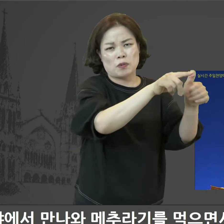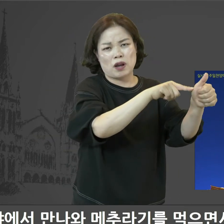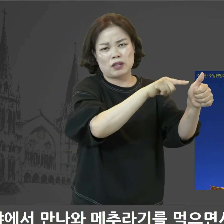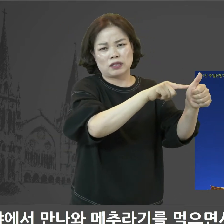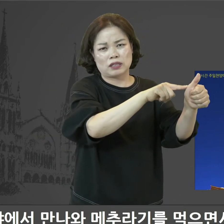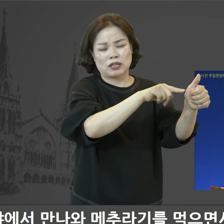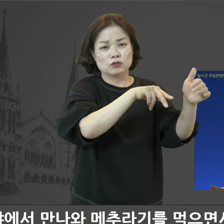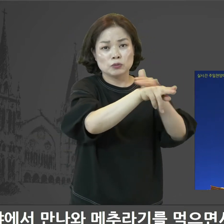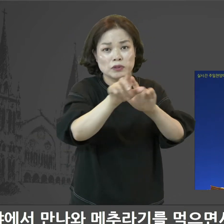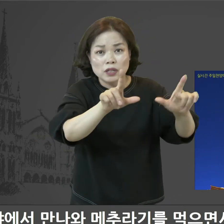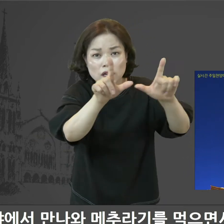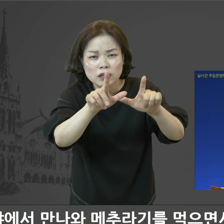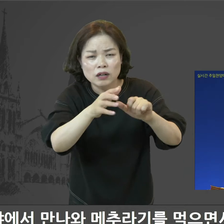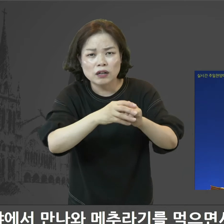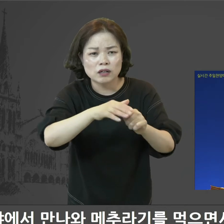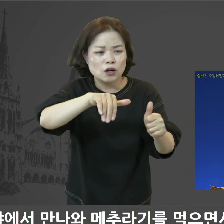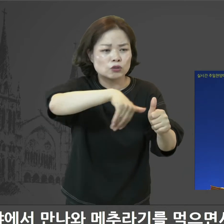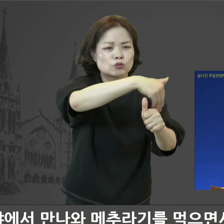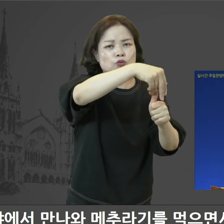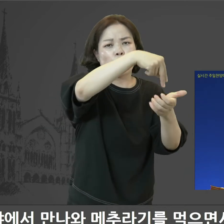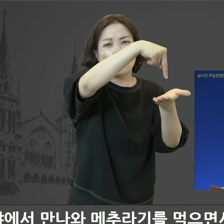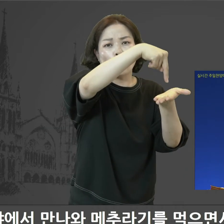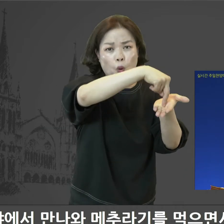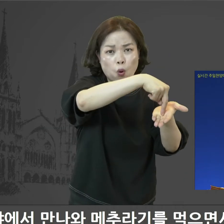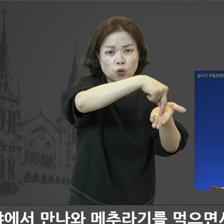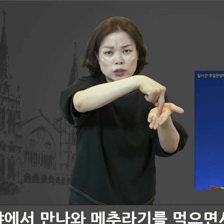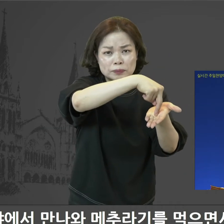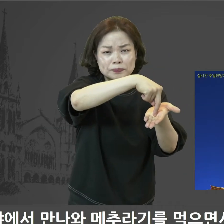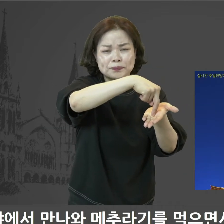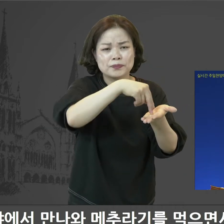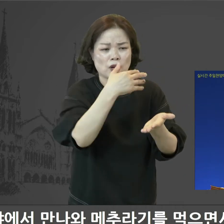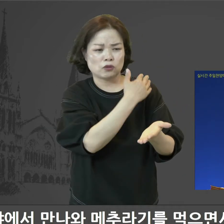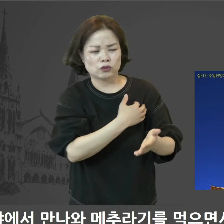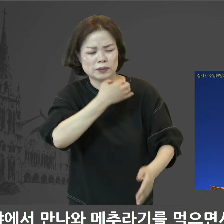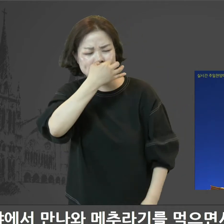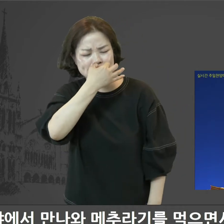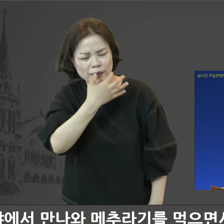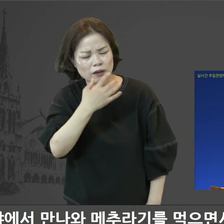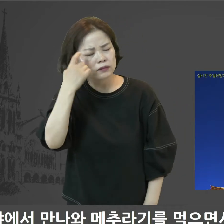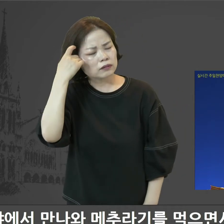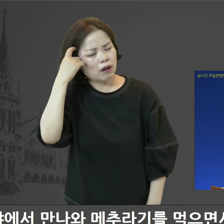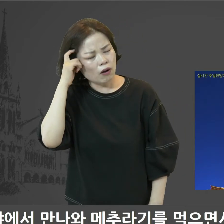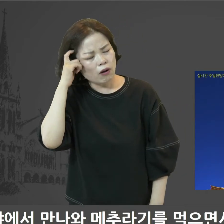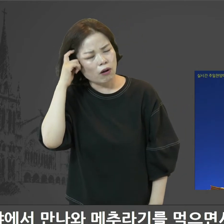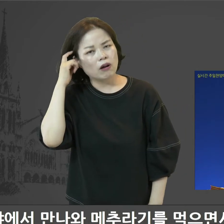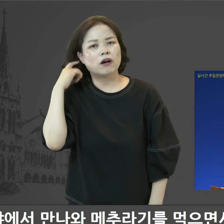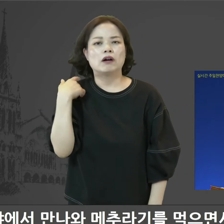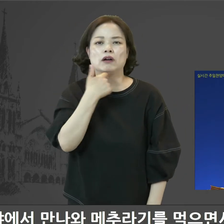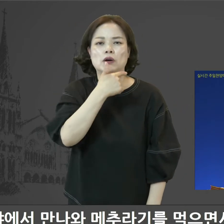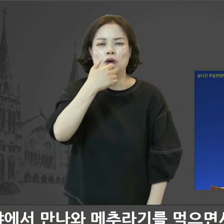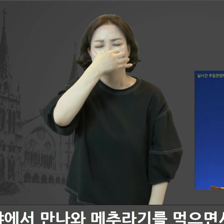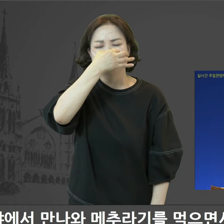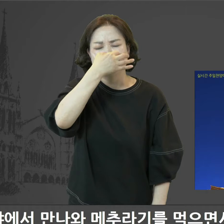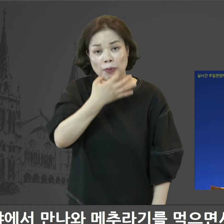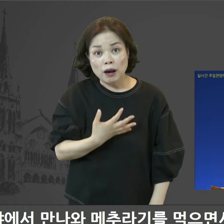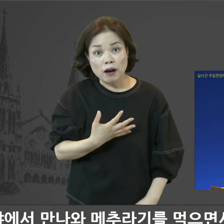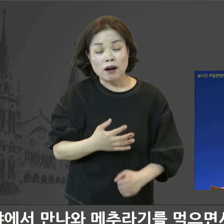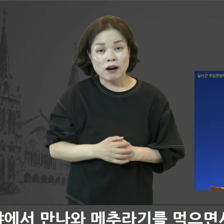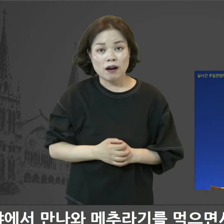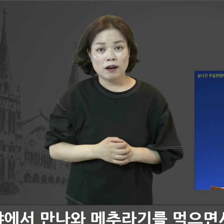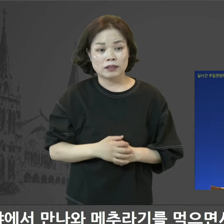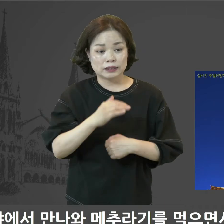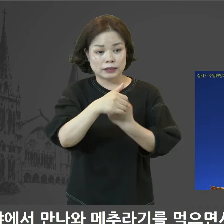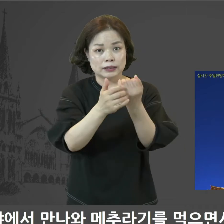살았습니다. 이렇게 고립이라는 것은 육체적으로도 힘들고 정신적으로도 너무나 고독한 것이었죠.